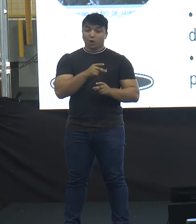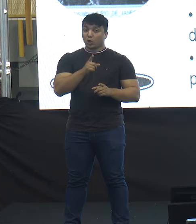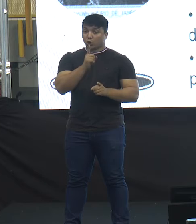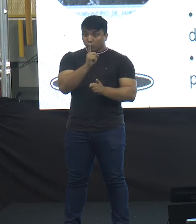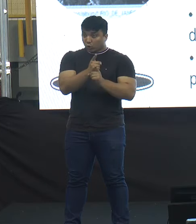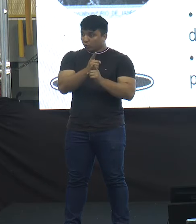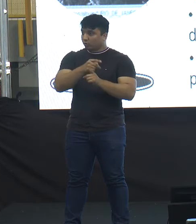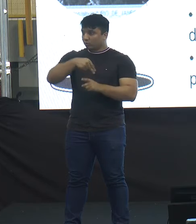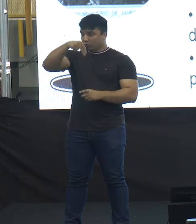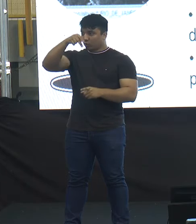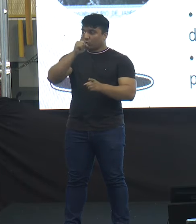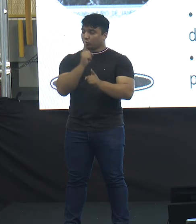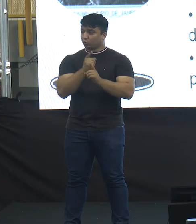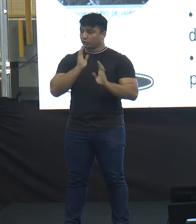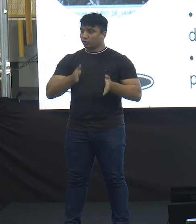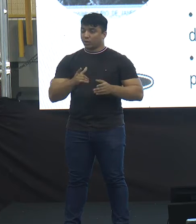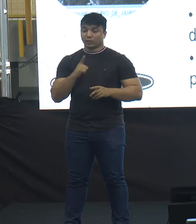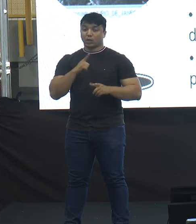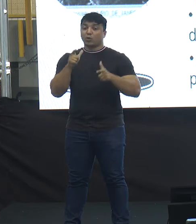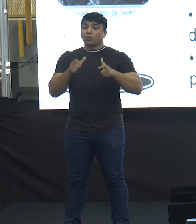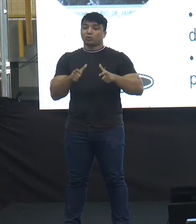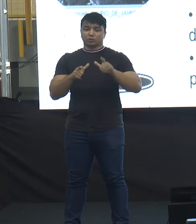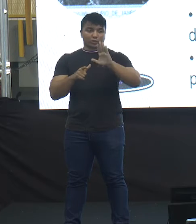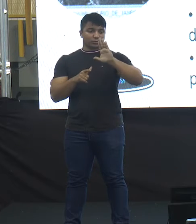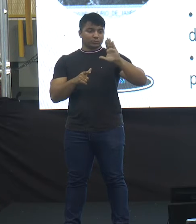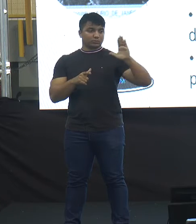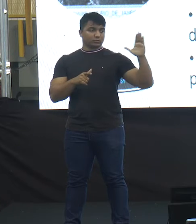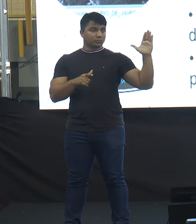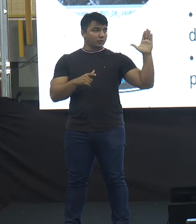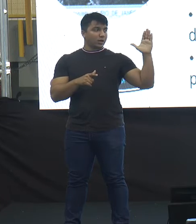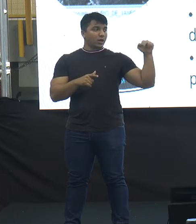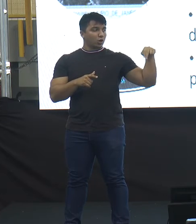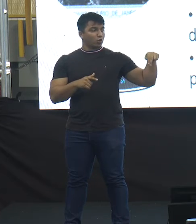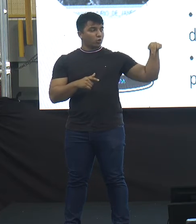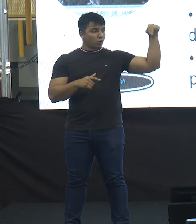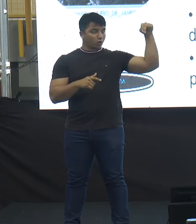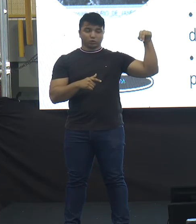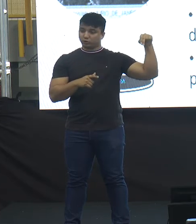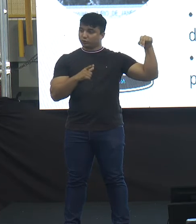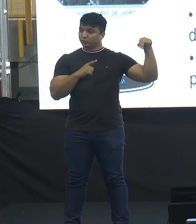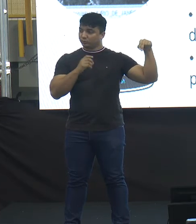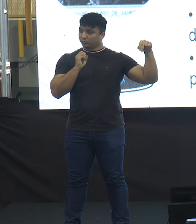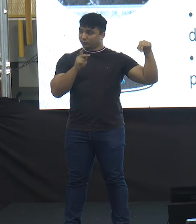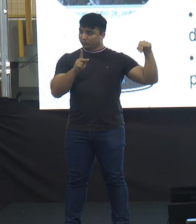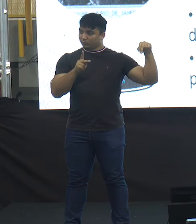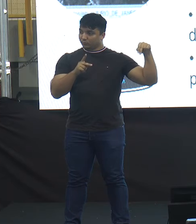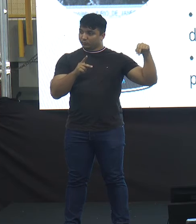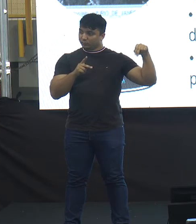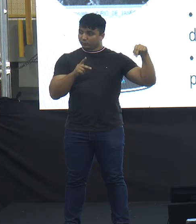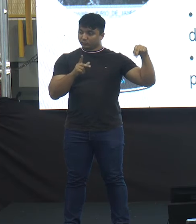identifiquei. O norte está no braço esquerdo do